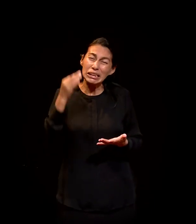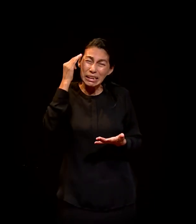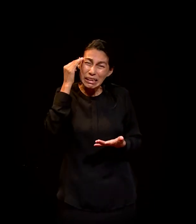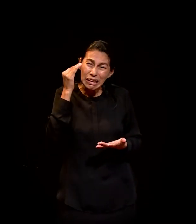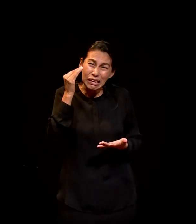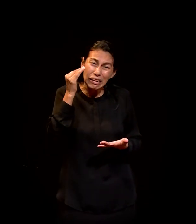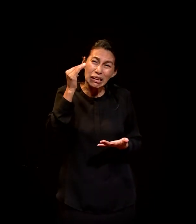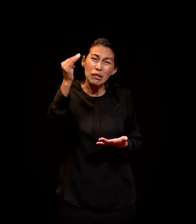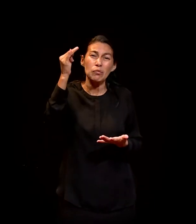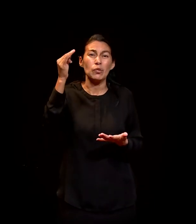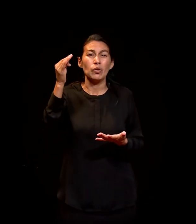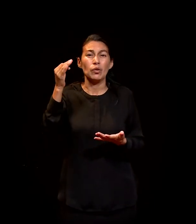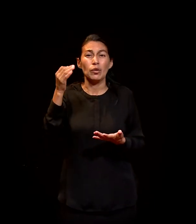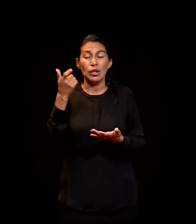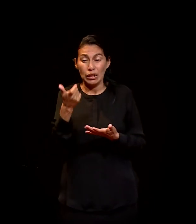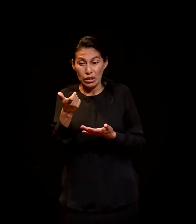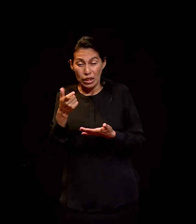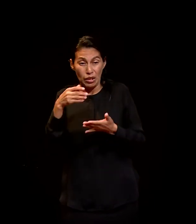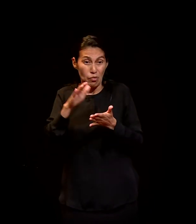mucho tiempo